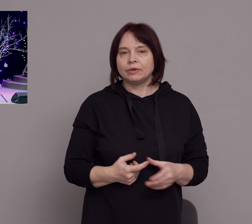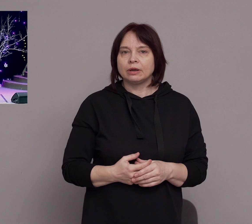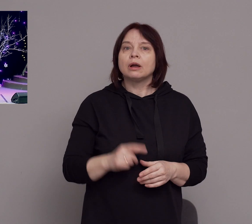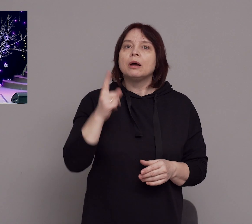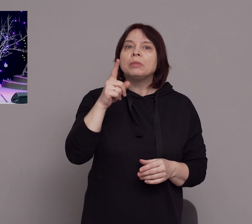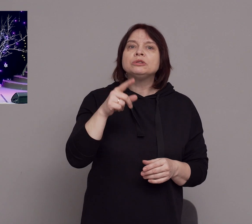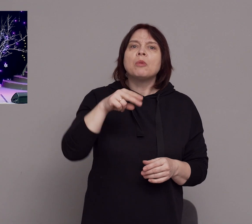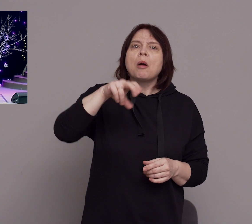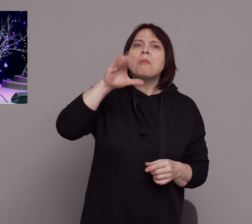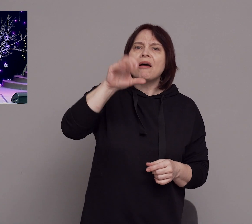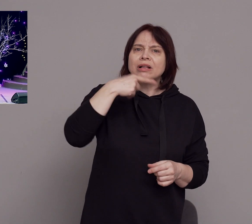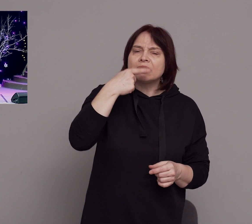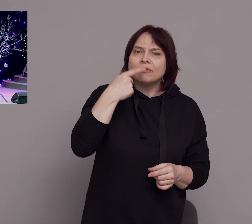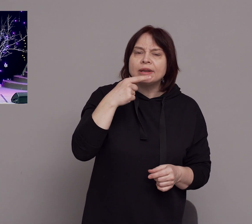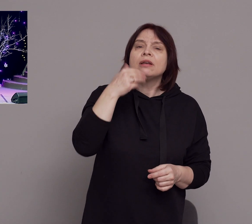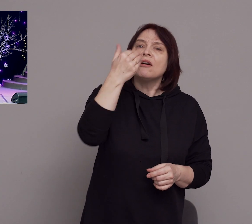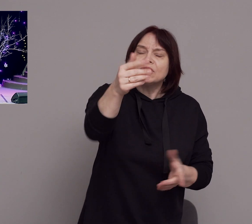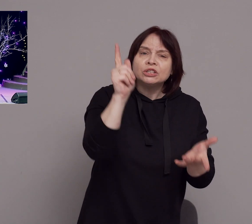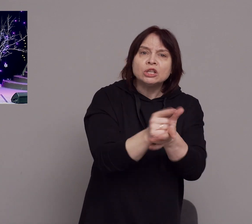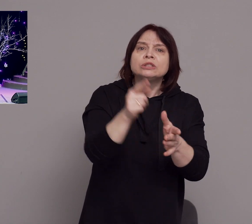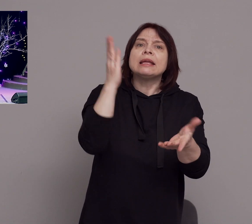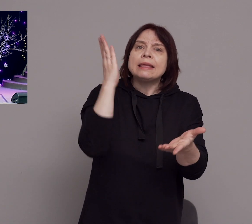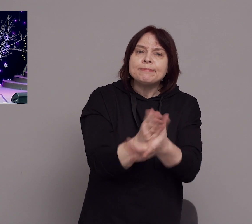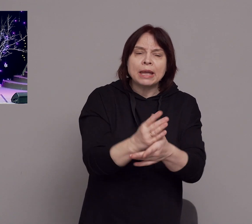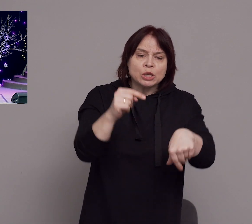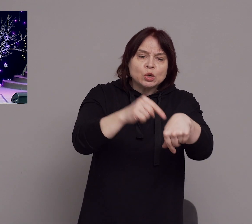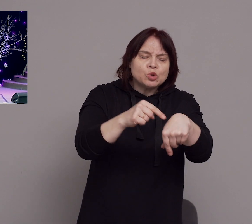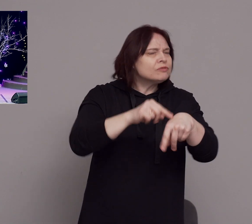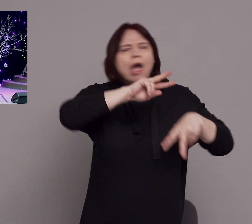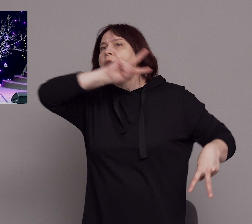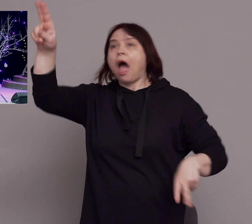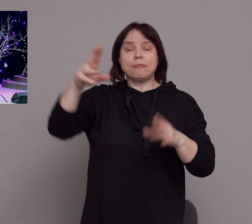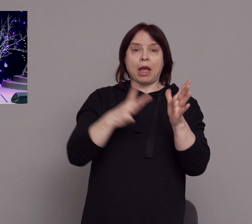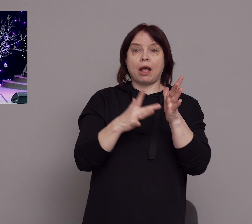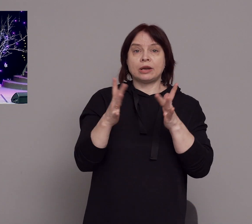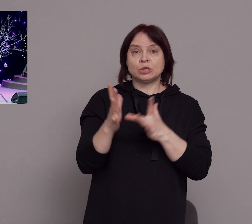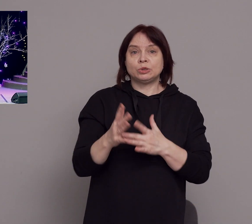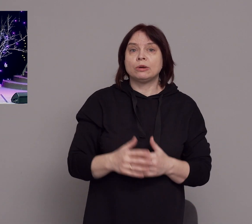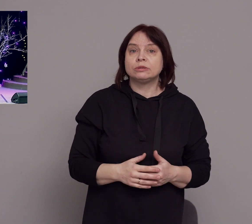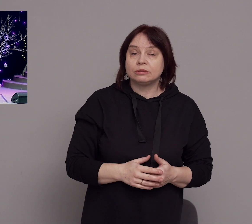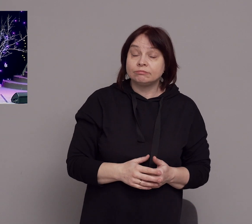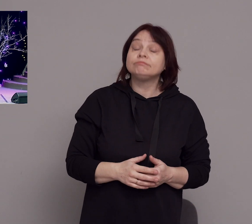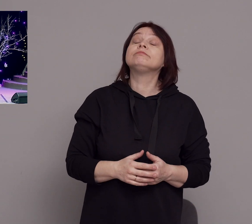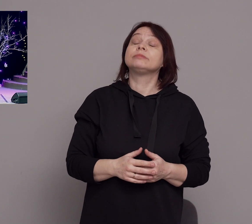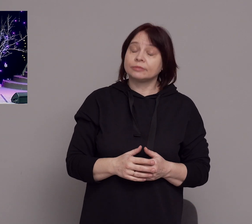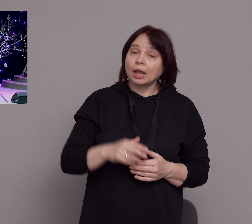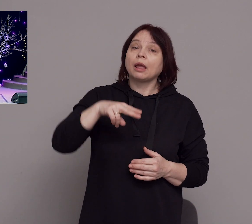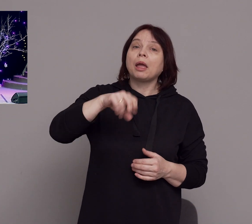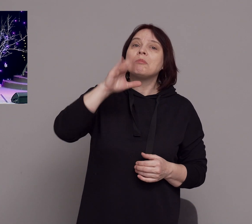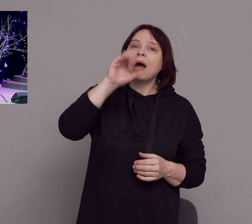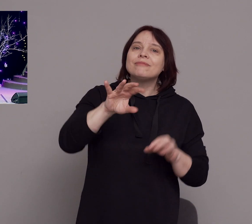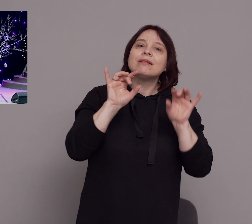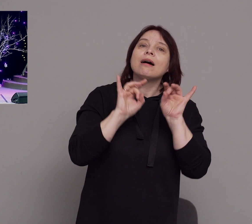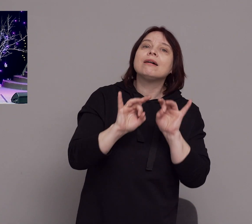во Христе, и он дальше описывает воплощение. Бог как бы показывает нам